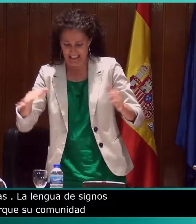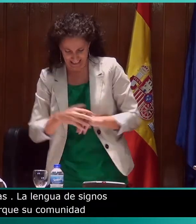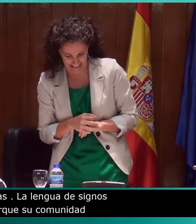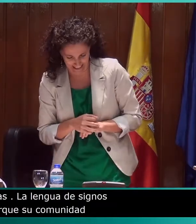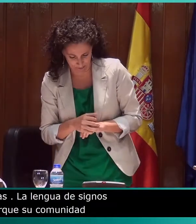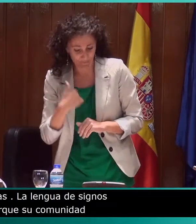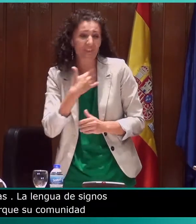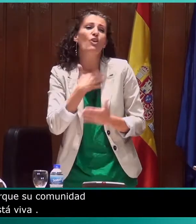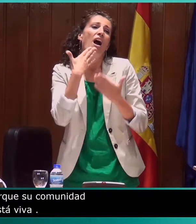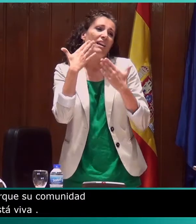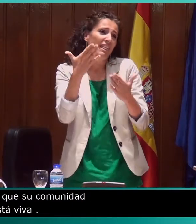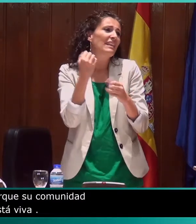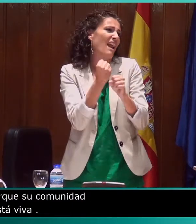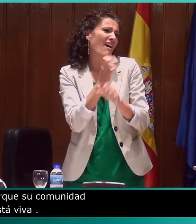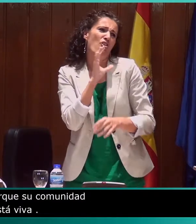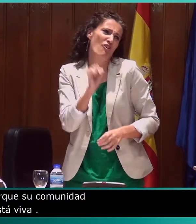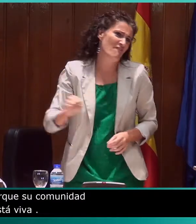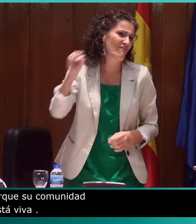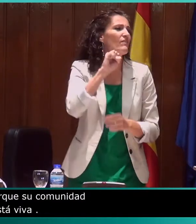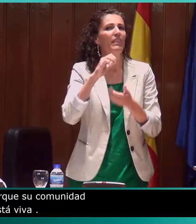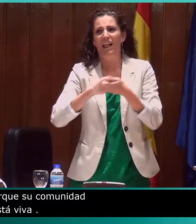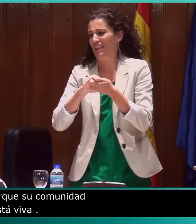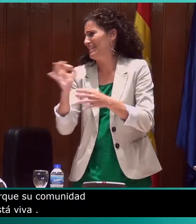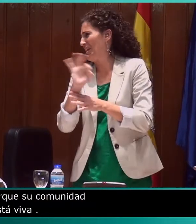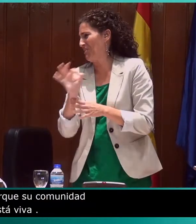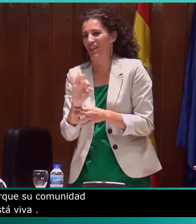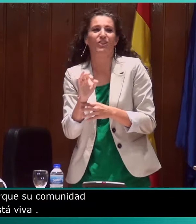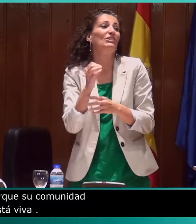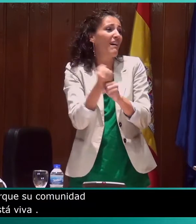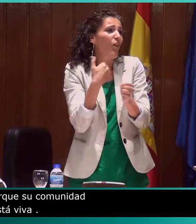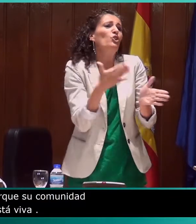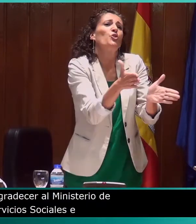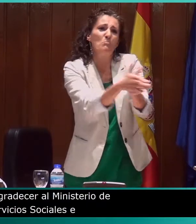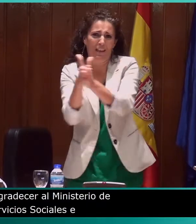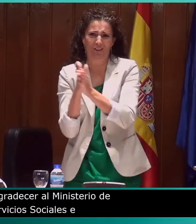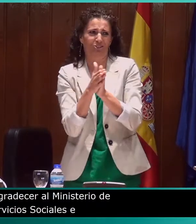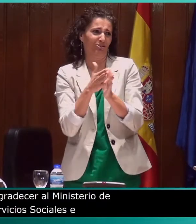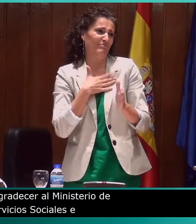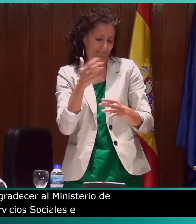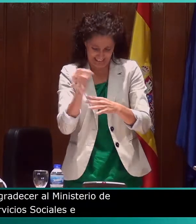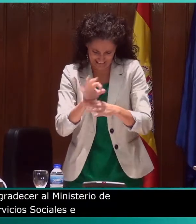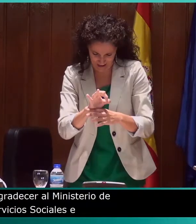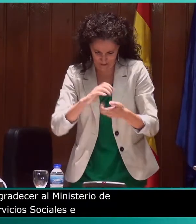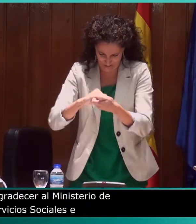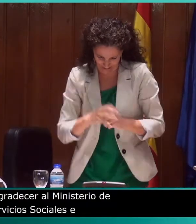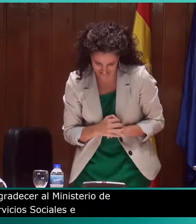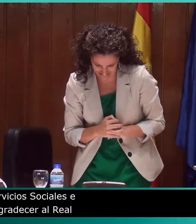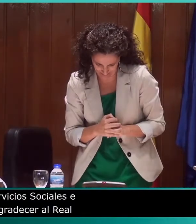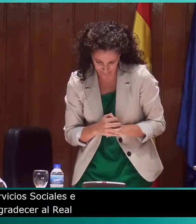creer en el zenelse agradecer el trabajo maravilloso que ha desarrollado la ciencia y su fundación compañeros de la